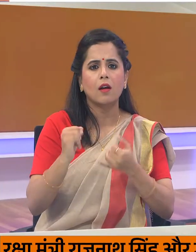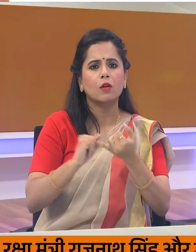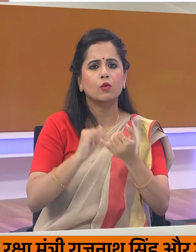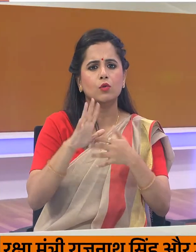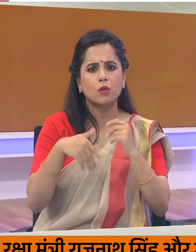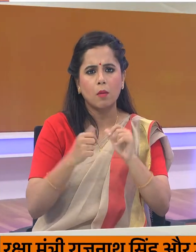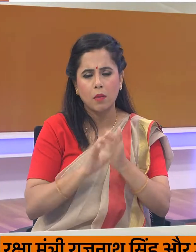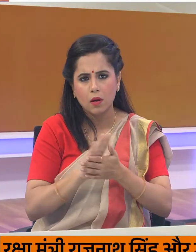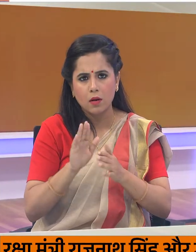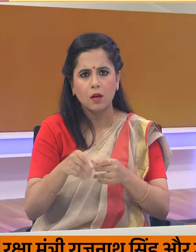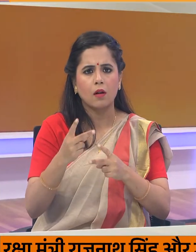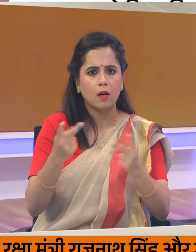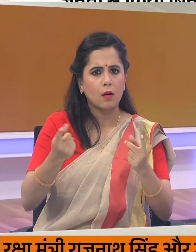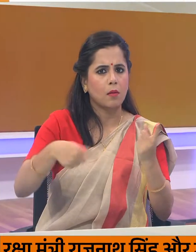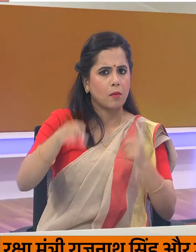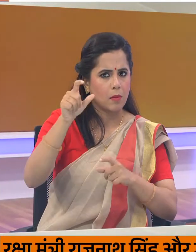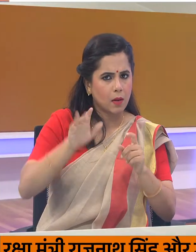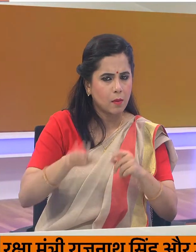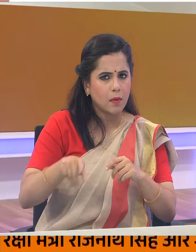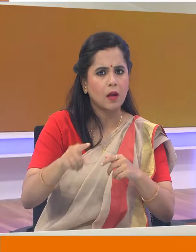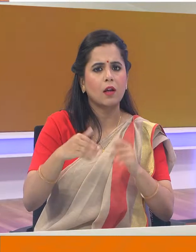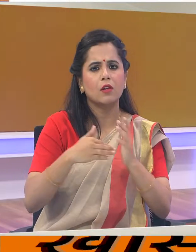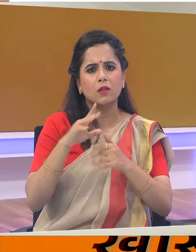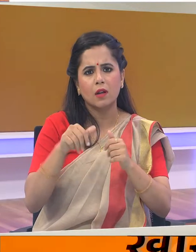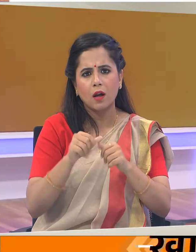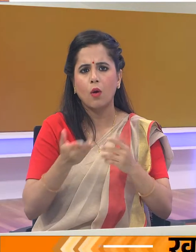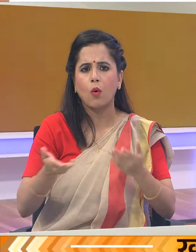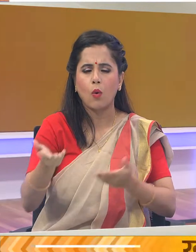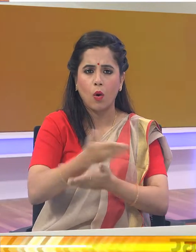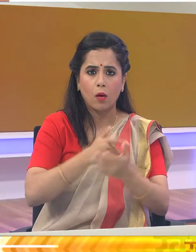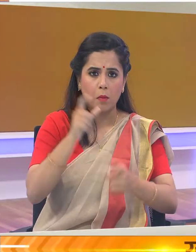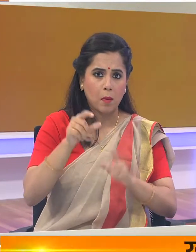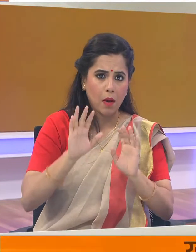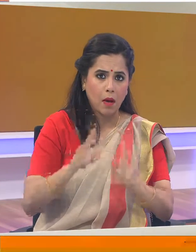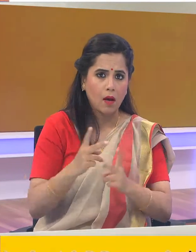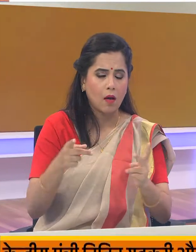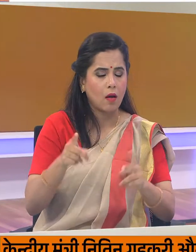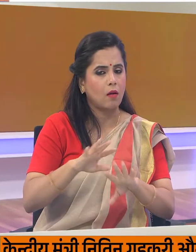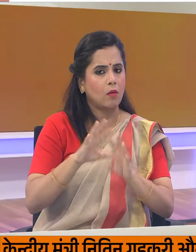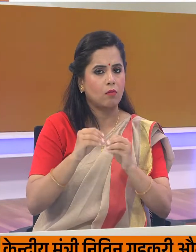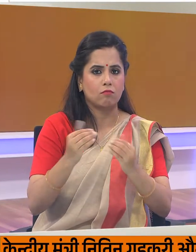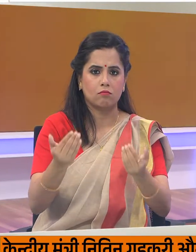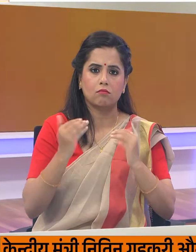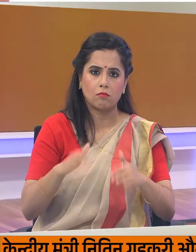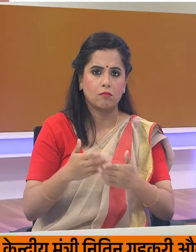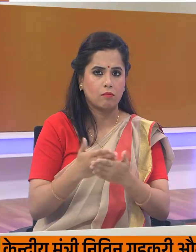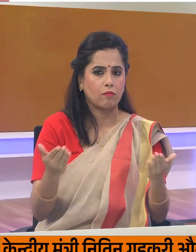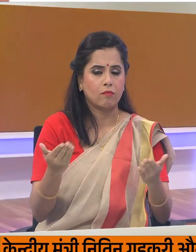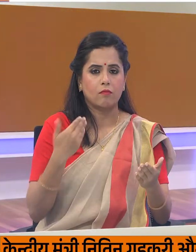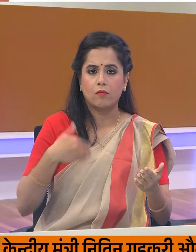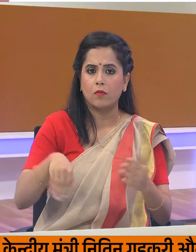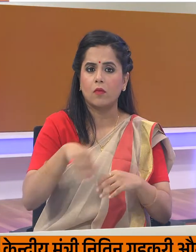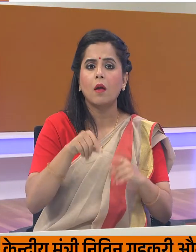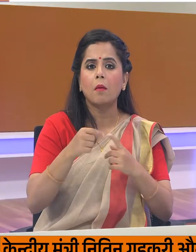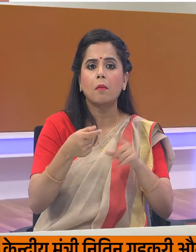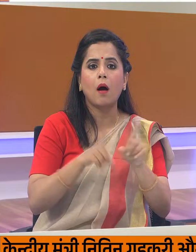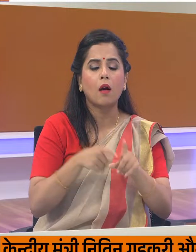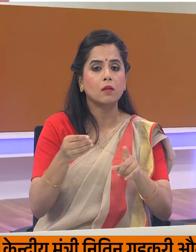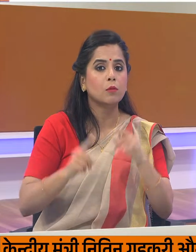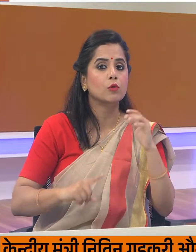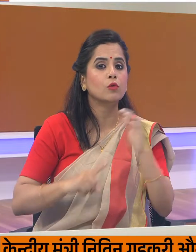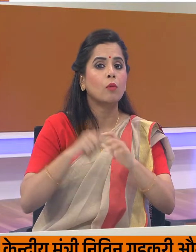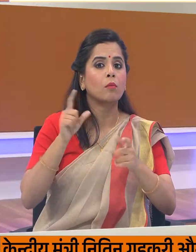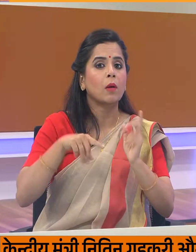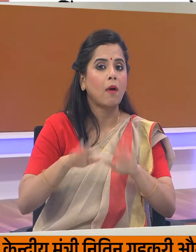एडवोकेट जी हैं और मंडल प्रधान, जितने ज़िला प्रधान हैं, पूरी टोली जो हमारी ज़िला की है, सबका बहुत बड़ा योगदान है। इसमें हमारे पार्टी के जो शीर्ष नेता हैं,